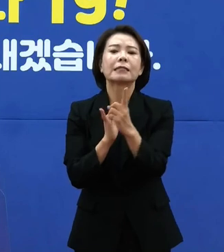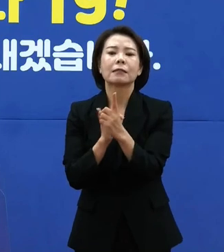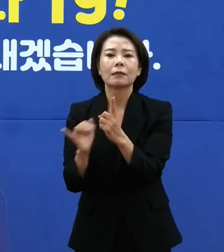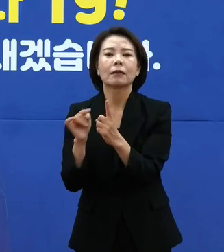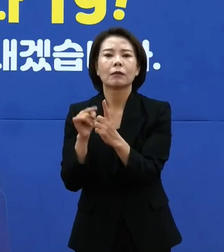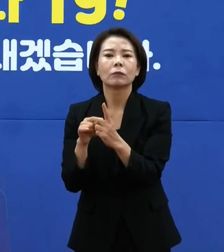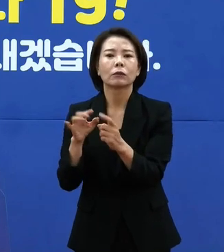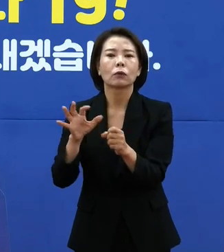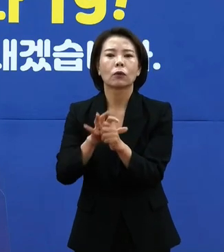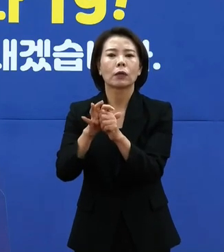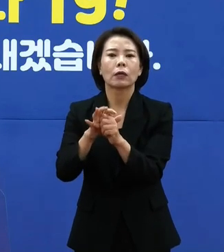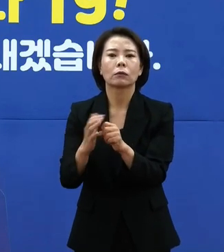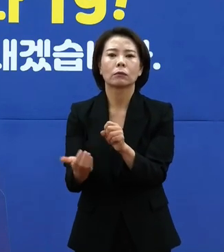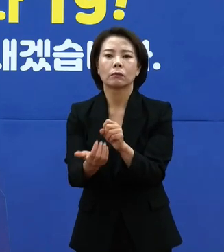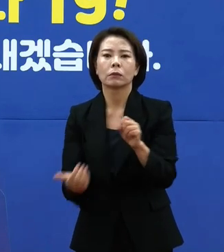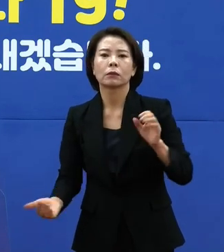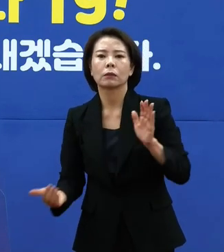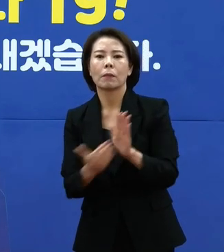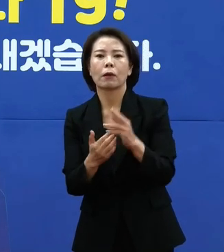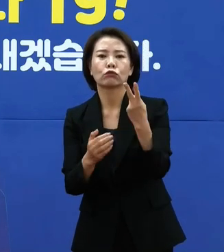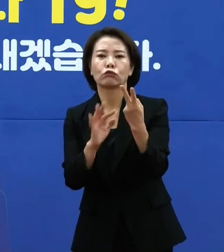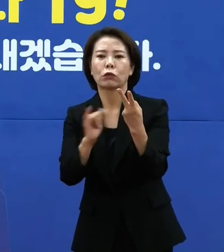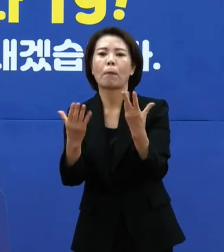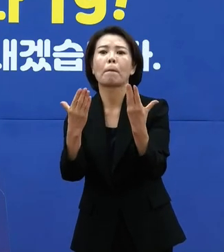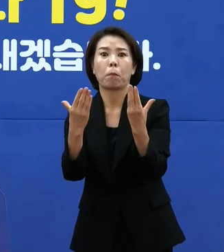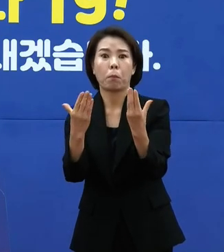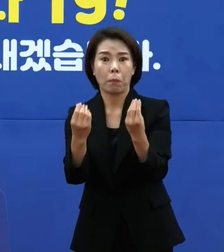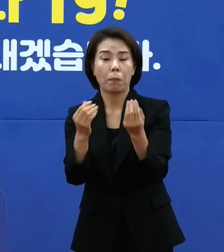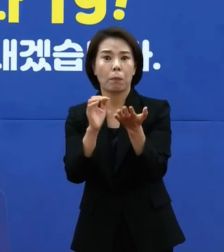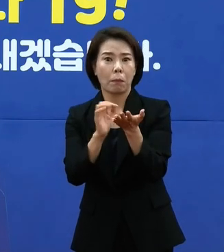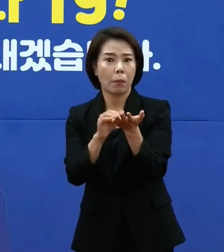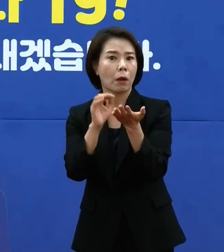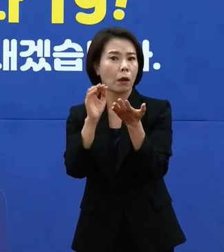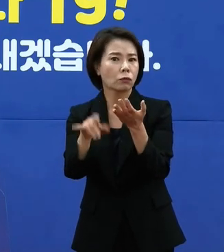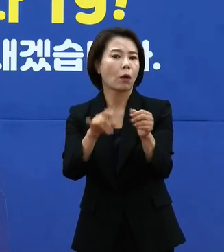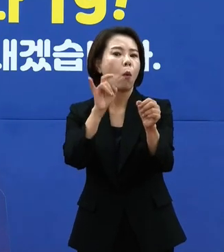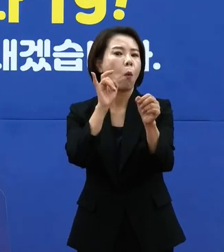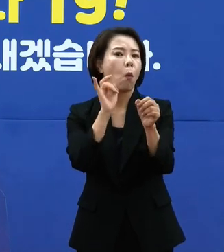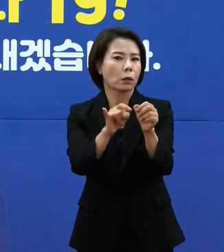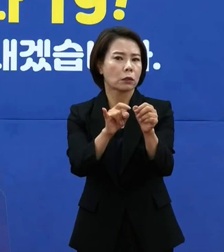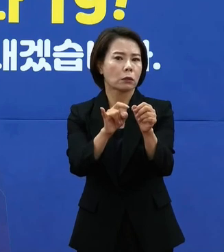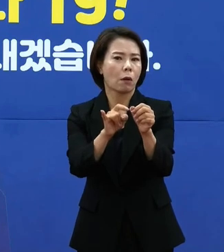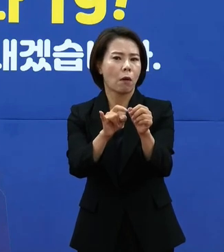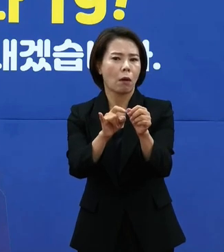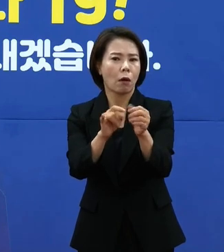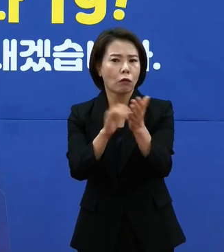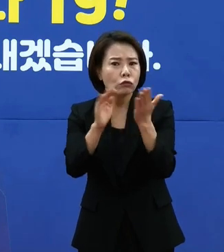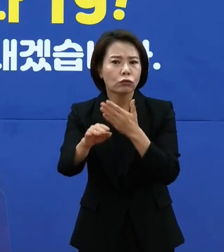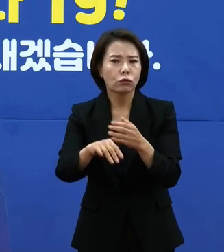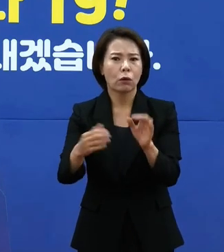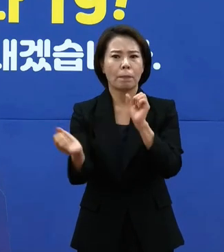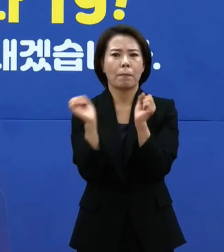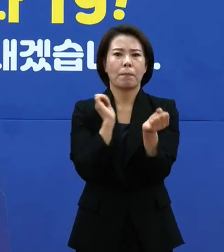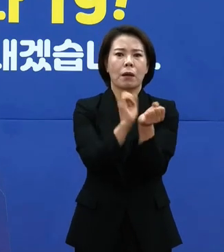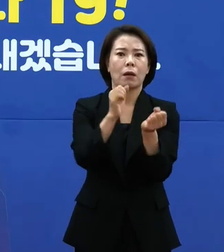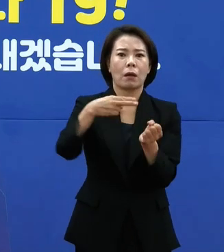1명은 코로나19 예방접종을 2차례 다 완료한 뒤에 확진되는 이른바 돌파 감염 사례로 확인이